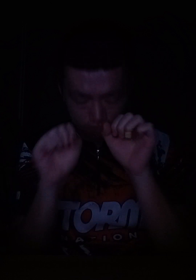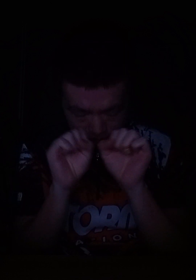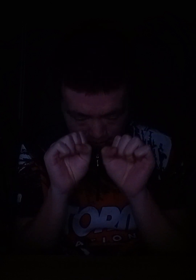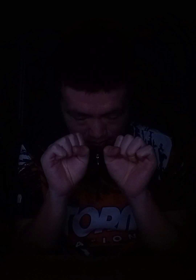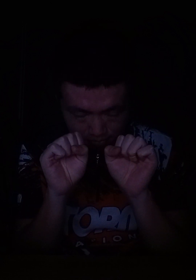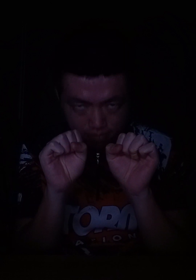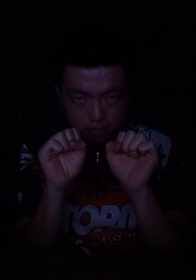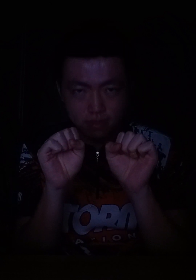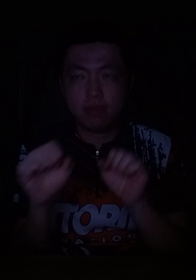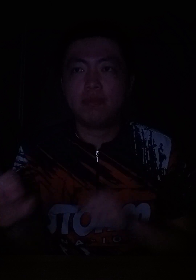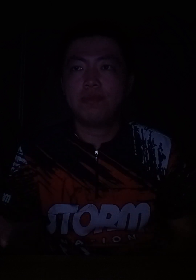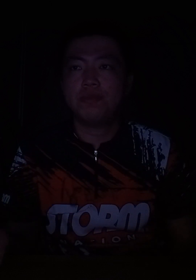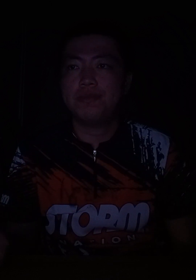고맙습니다.